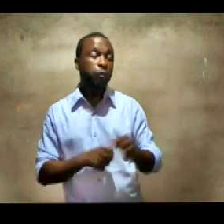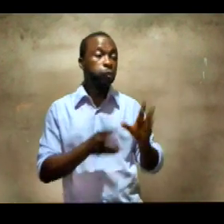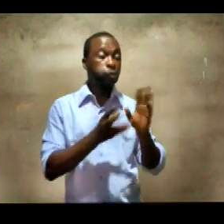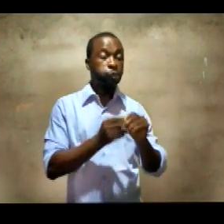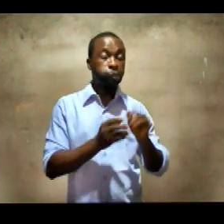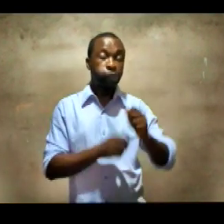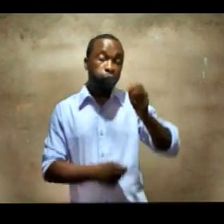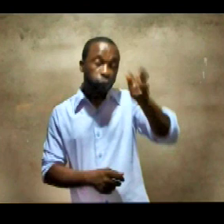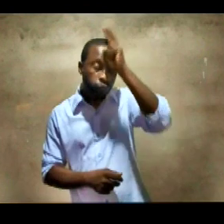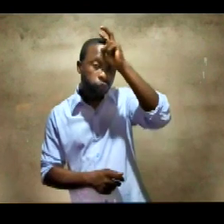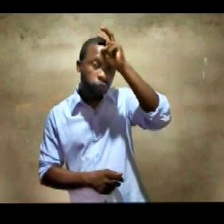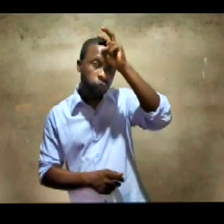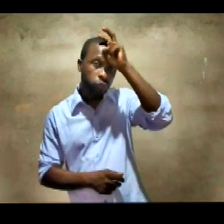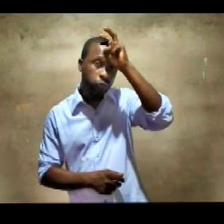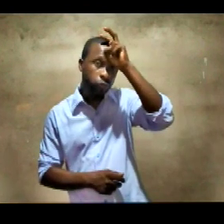dans des écoles coraniques.